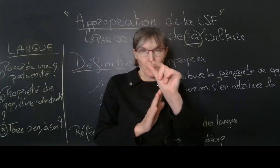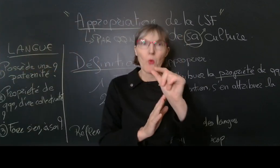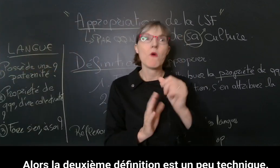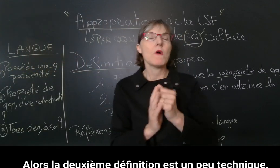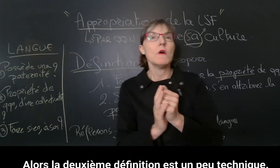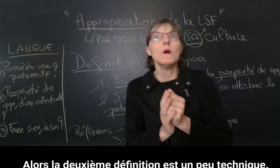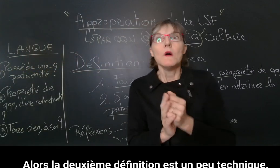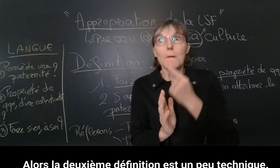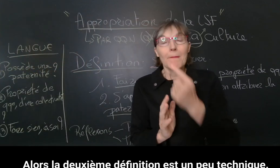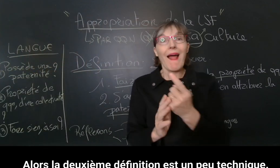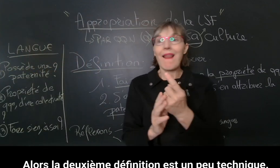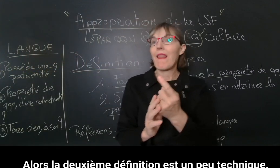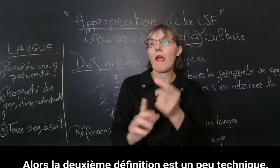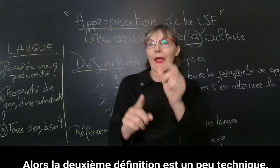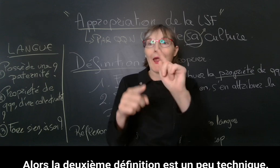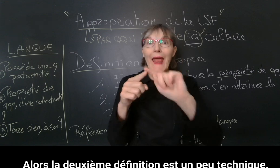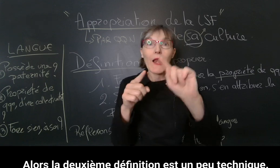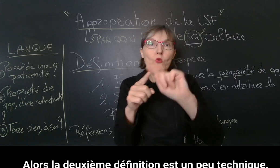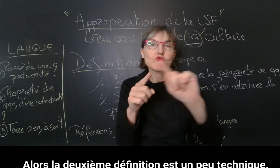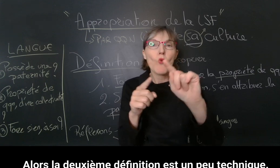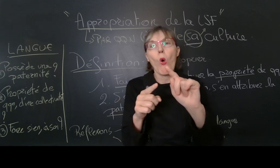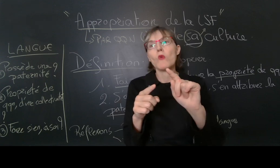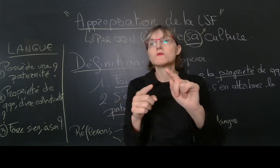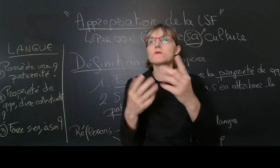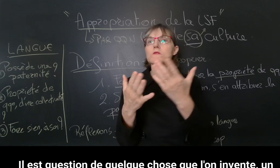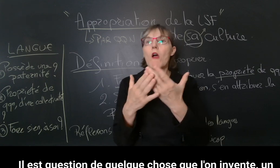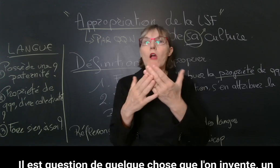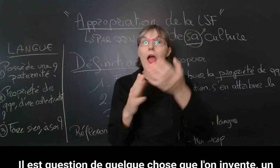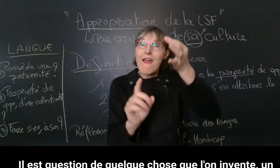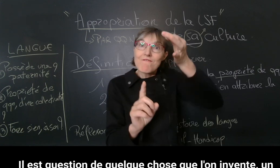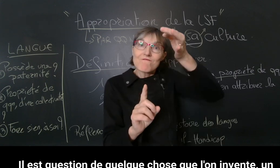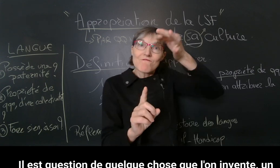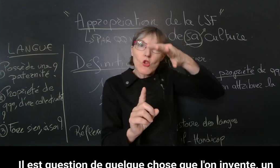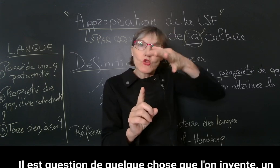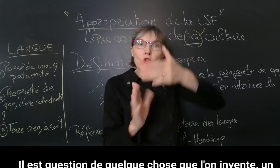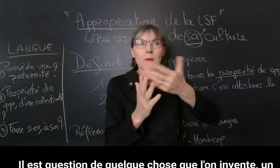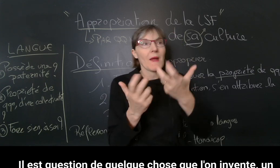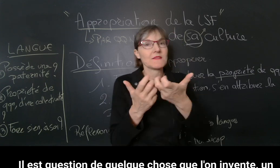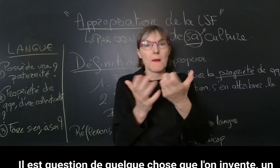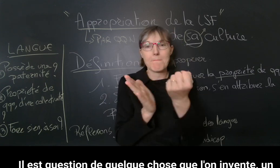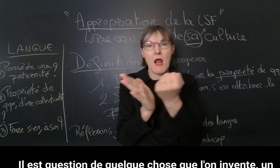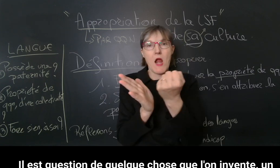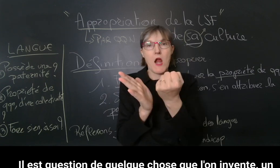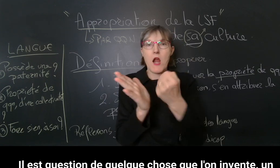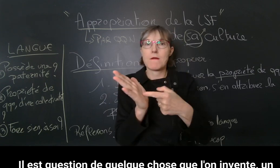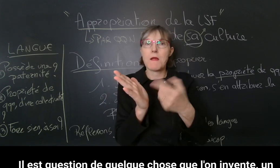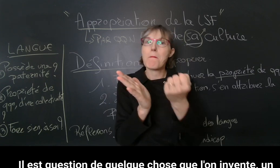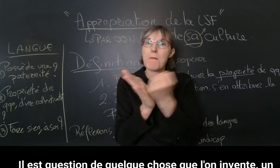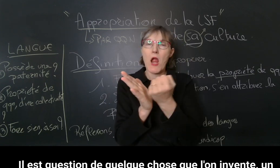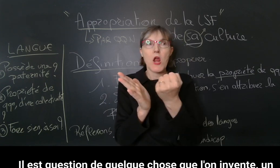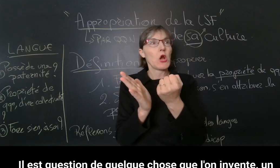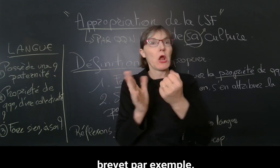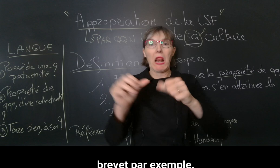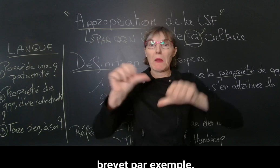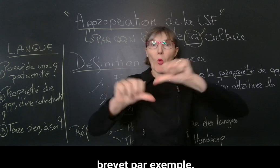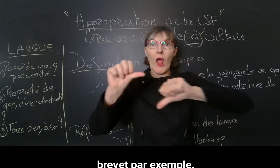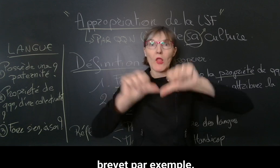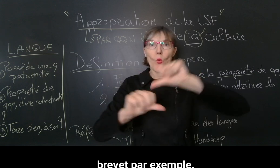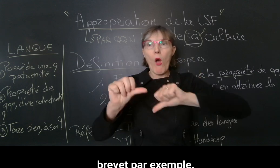alors là de la deuxième définition est un peu technique il est question de quelque chose que l'on invente un brevet par exemple